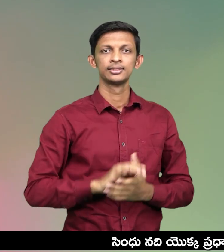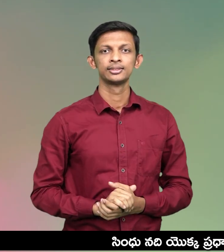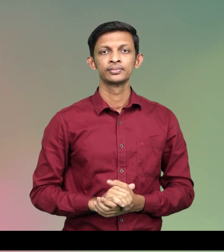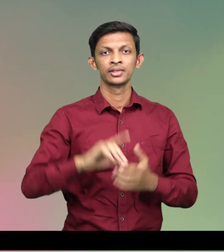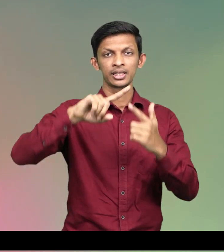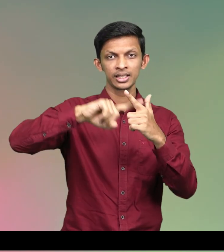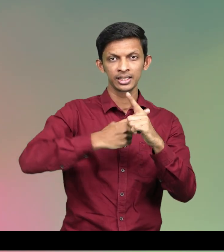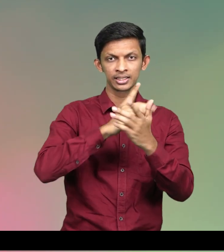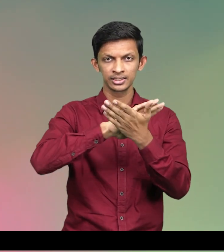జీలం,